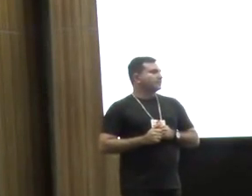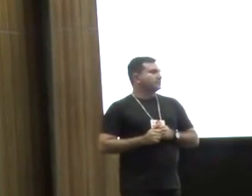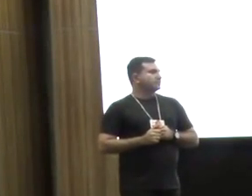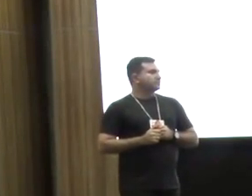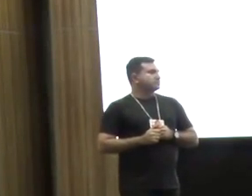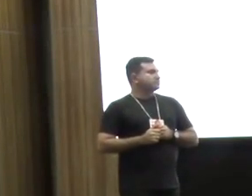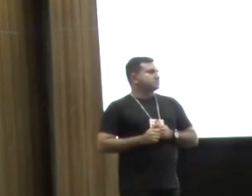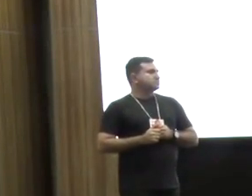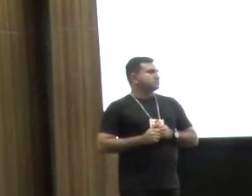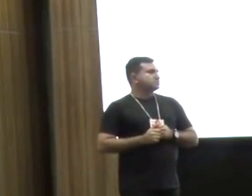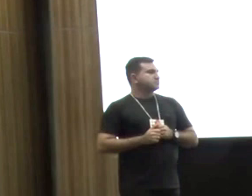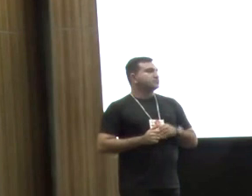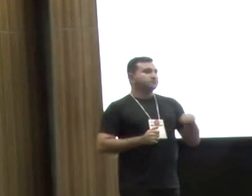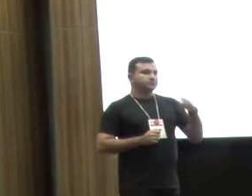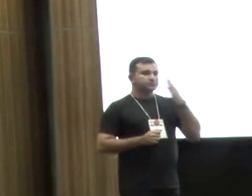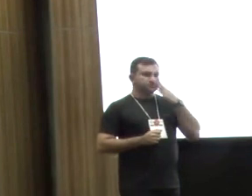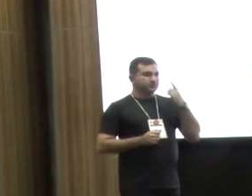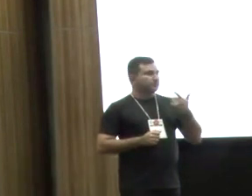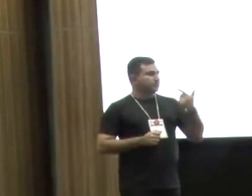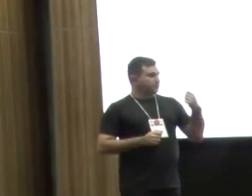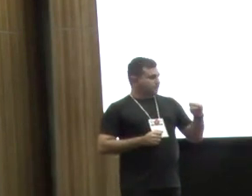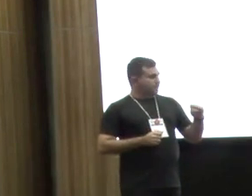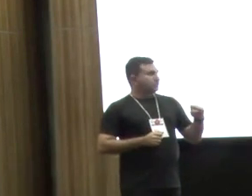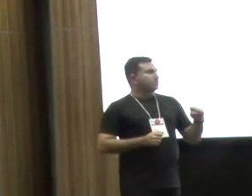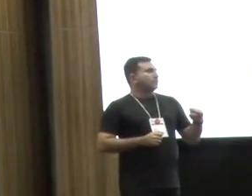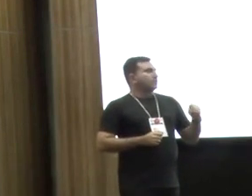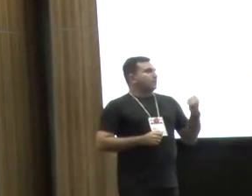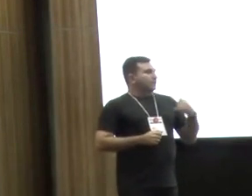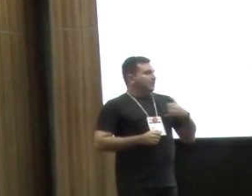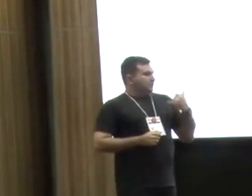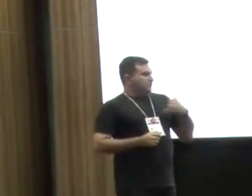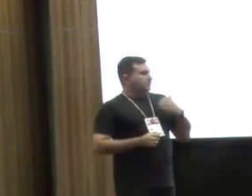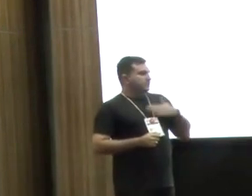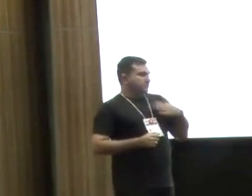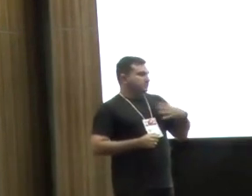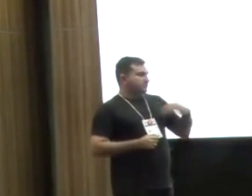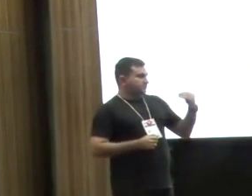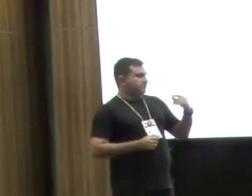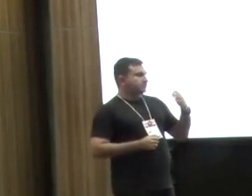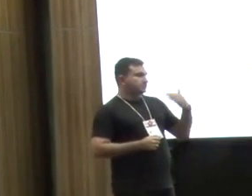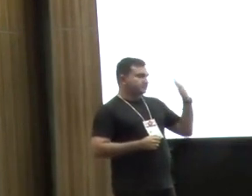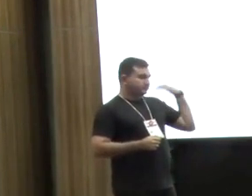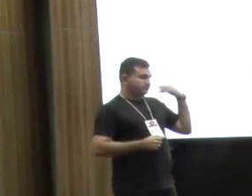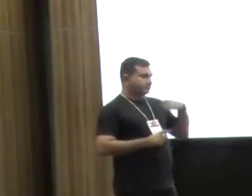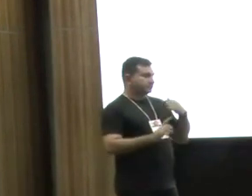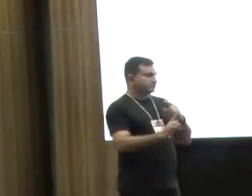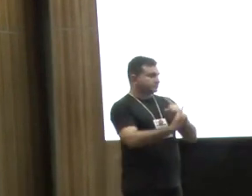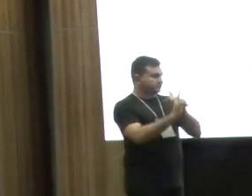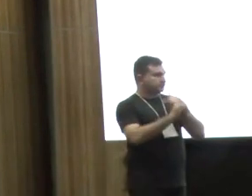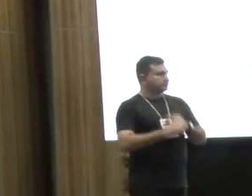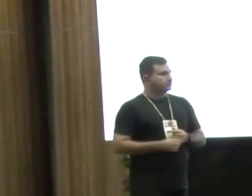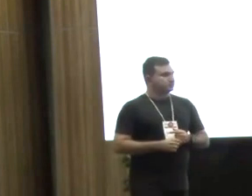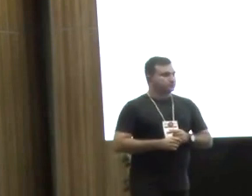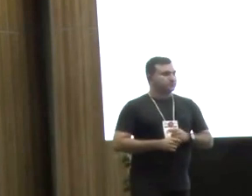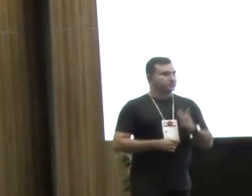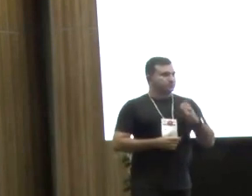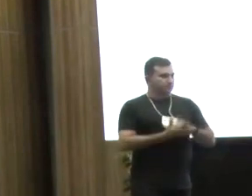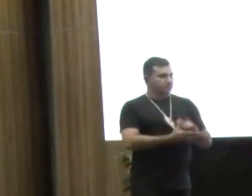gente separou. Arthur tem 28 anos, tem 27. Esses dias eu encontrei com ele, eu falei, eu nunca lhe